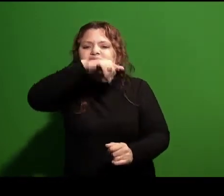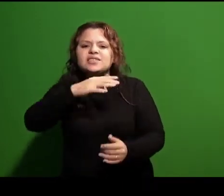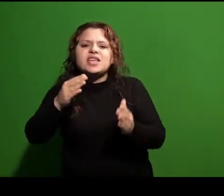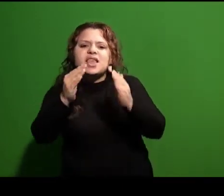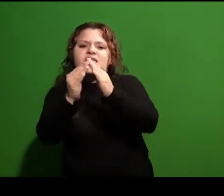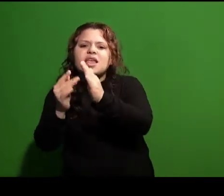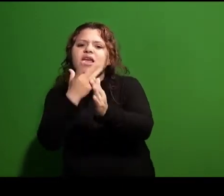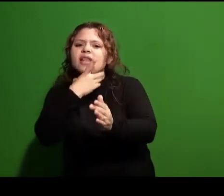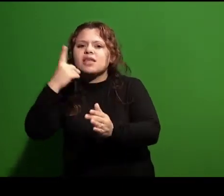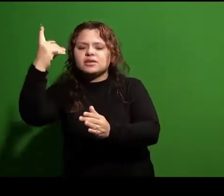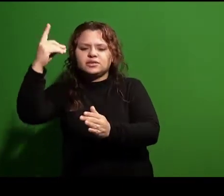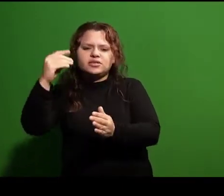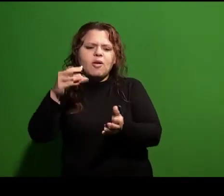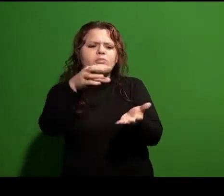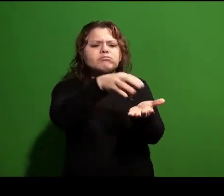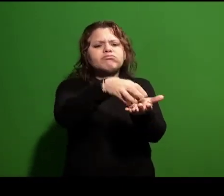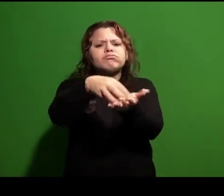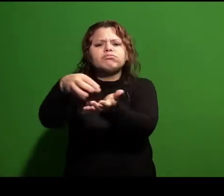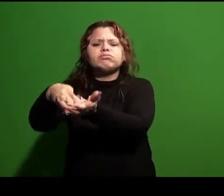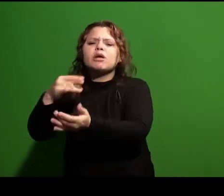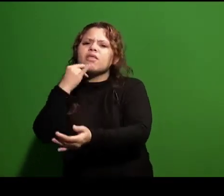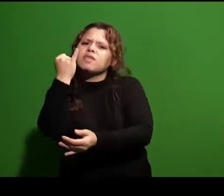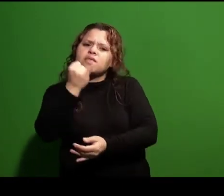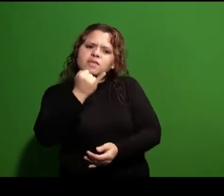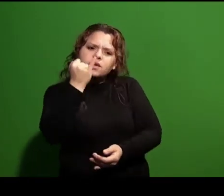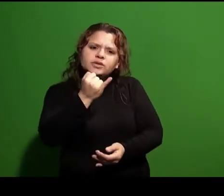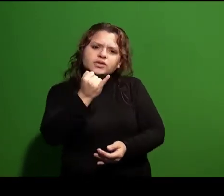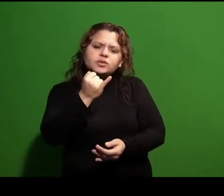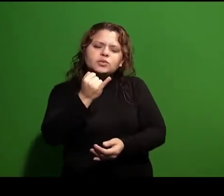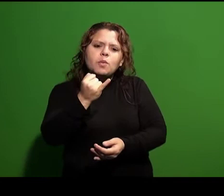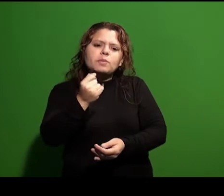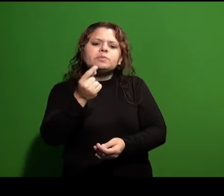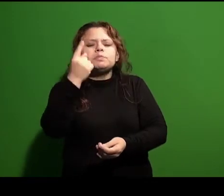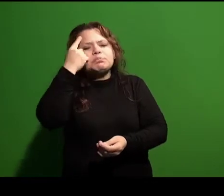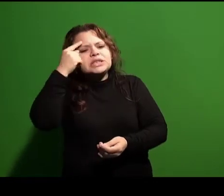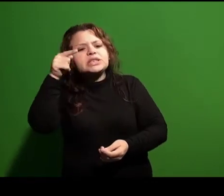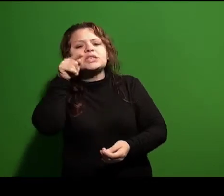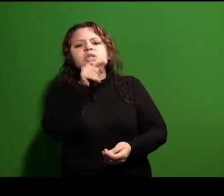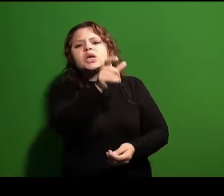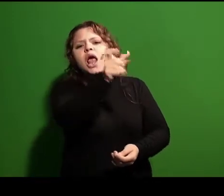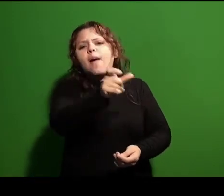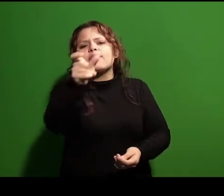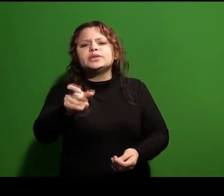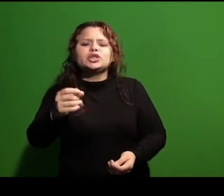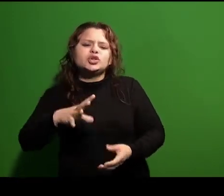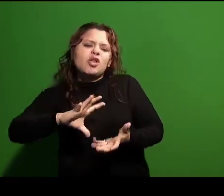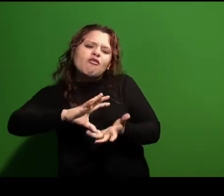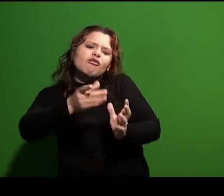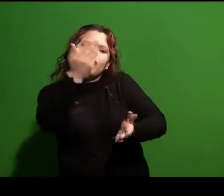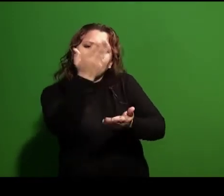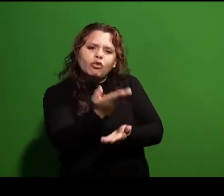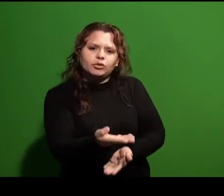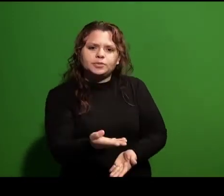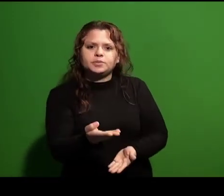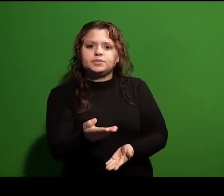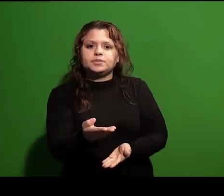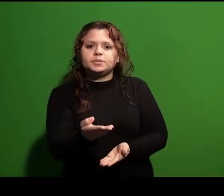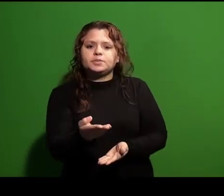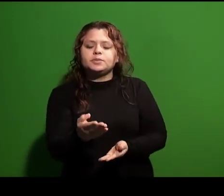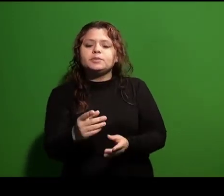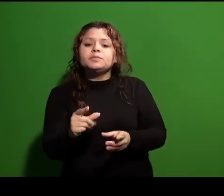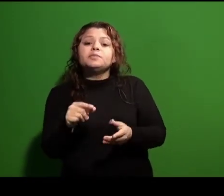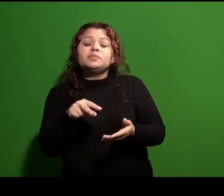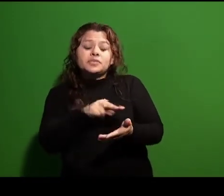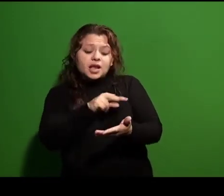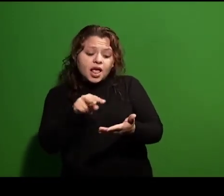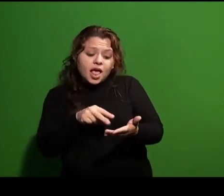iglesias en Apocalipsis 2 y 3 con un título de sí mismo adecuado para su condición espiritual. Los títulos que usa